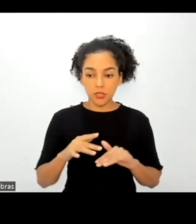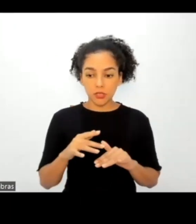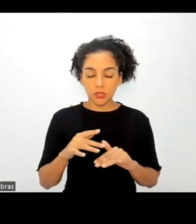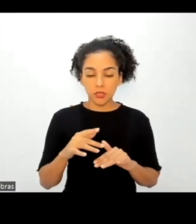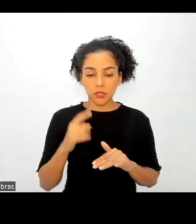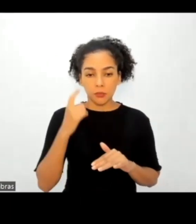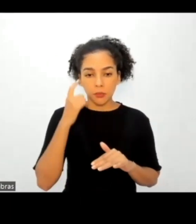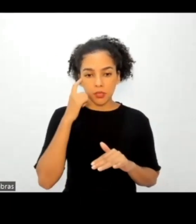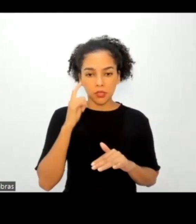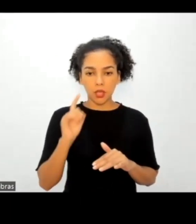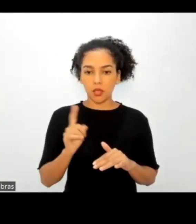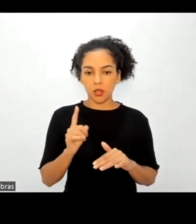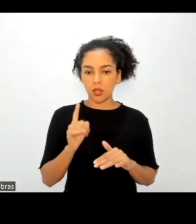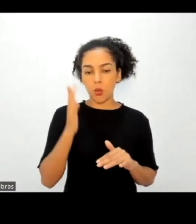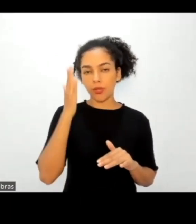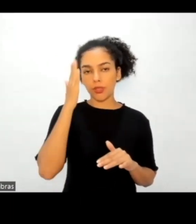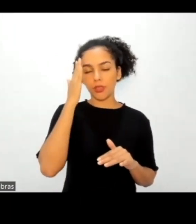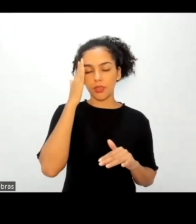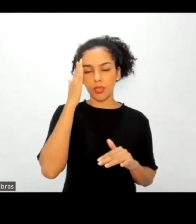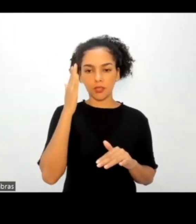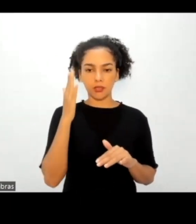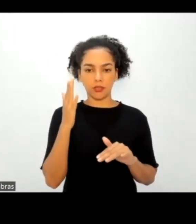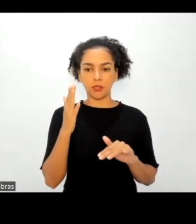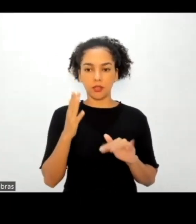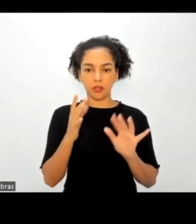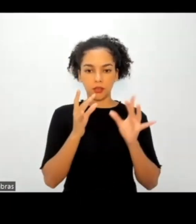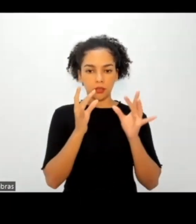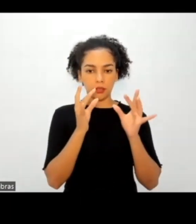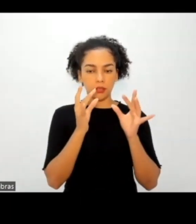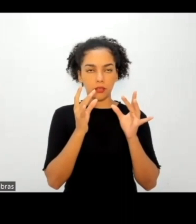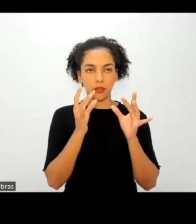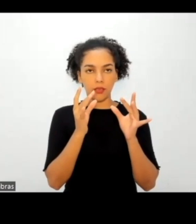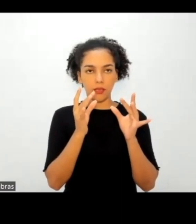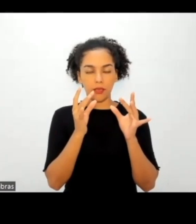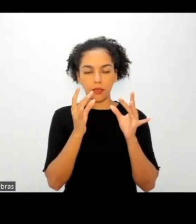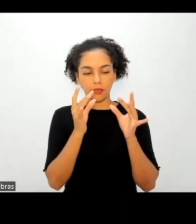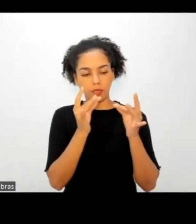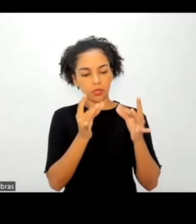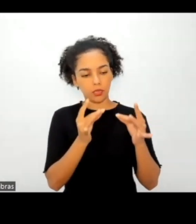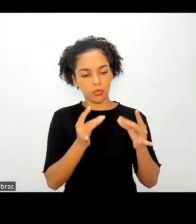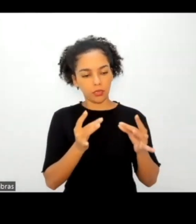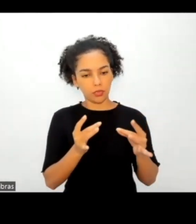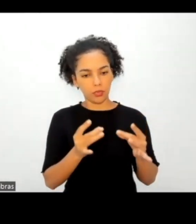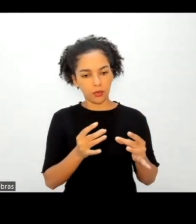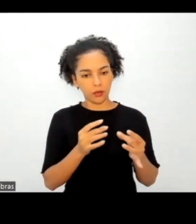não decifrá-los, né, assim, uma coisa é até, enfim, né,